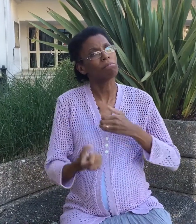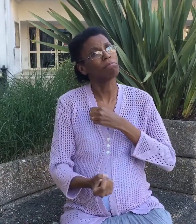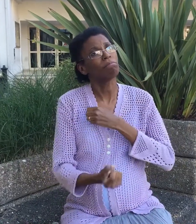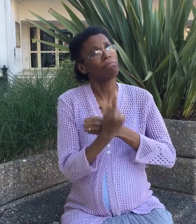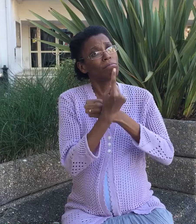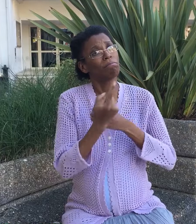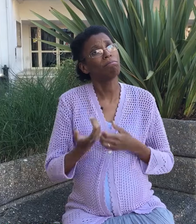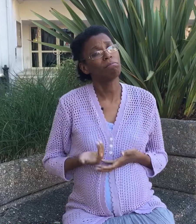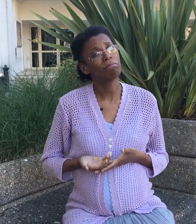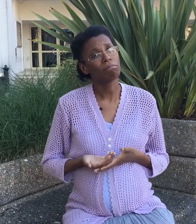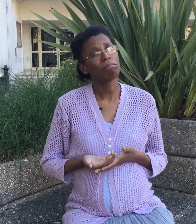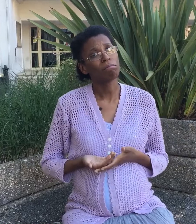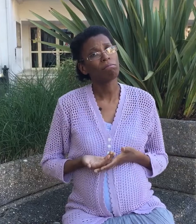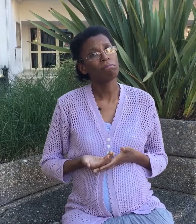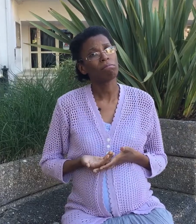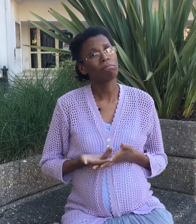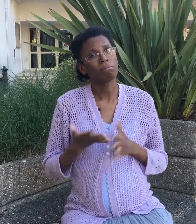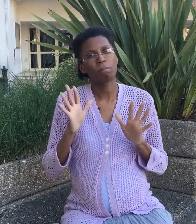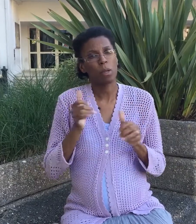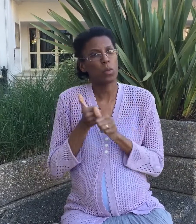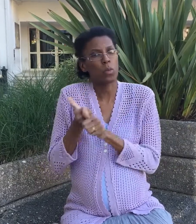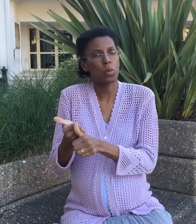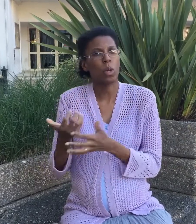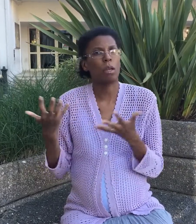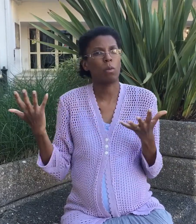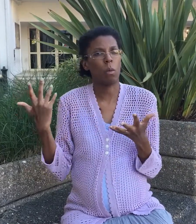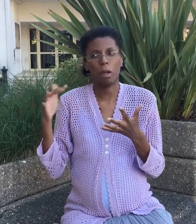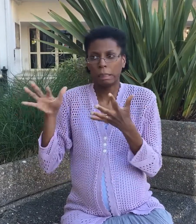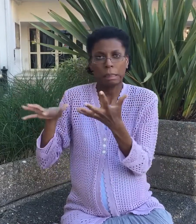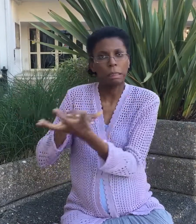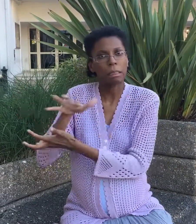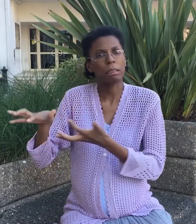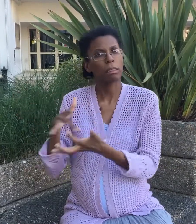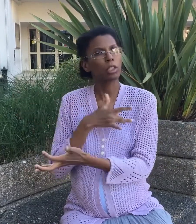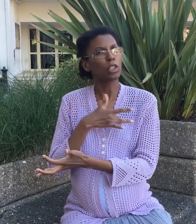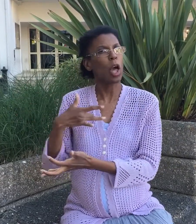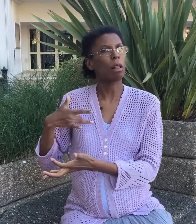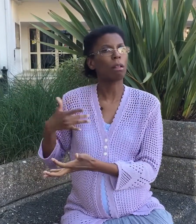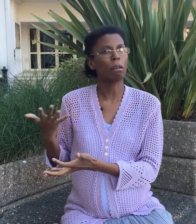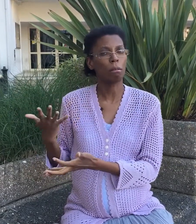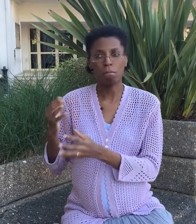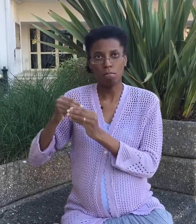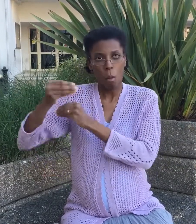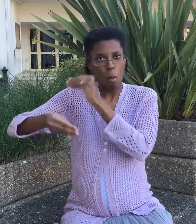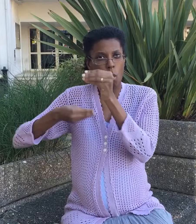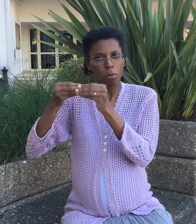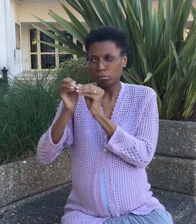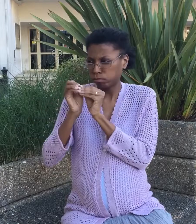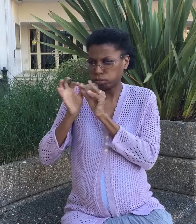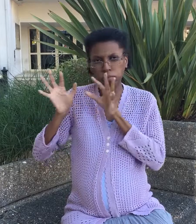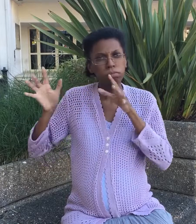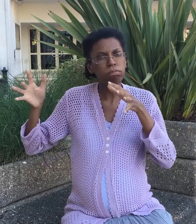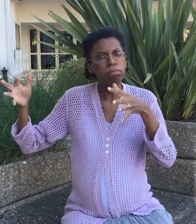Nous vivons actuellement des temps spécifiques liés à une crise sanitaire que le monde entier